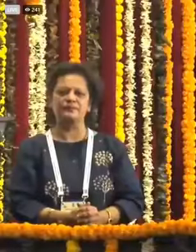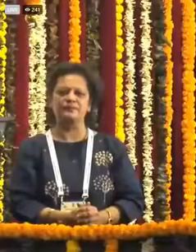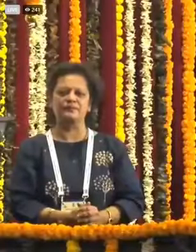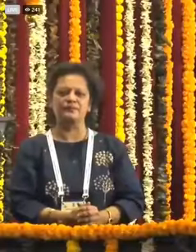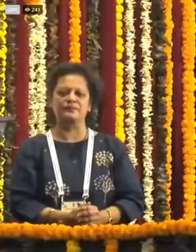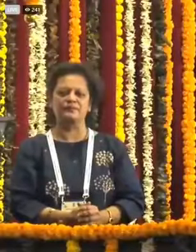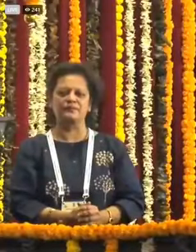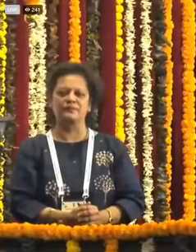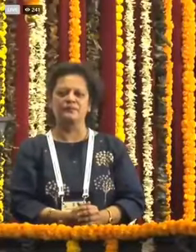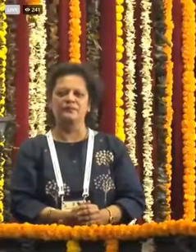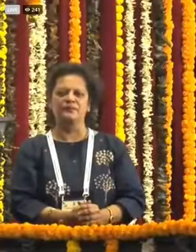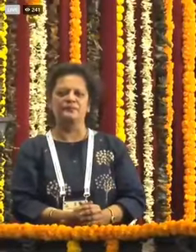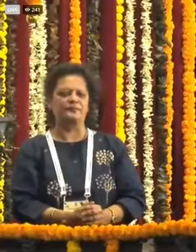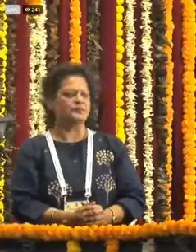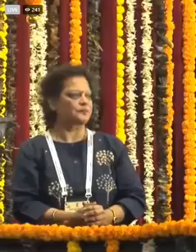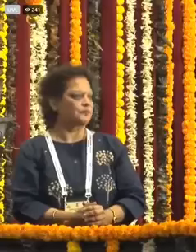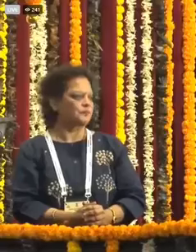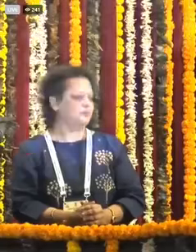आणि